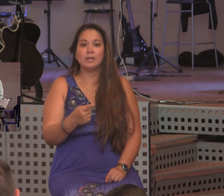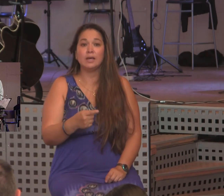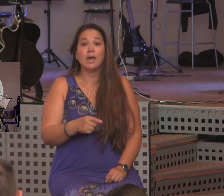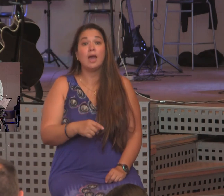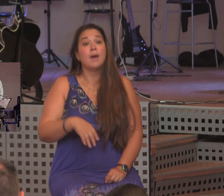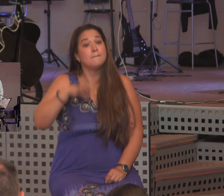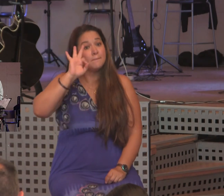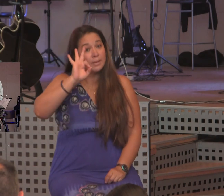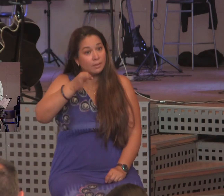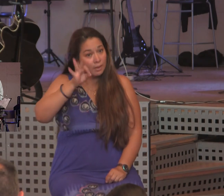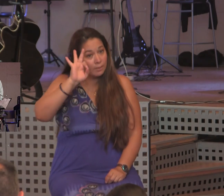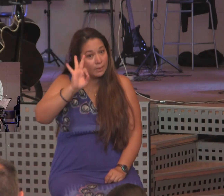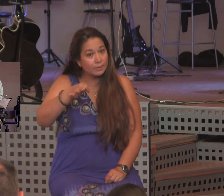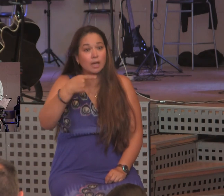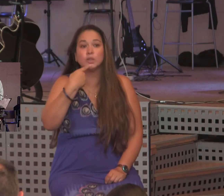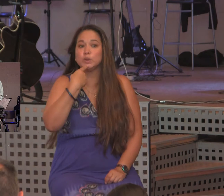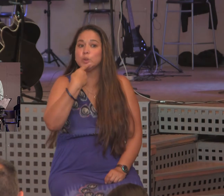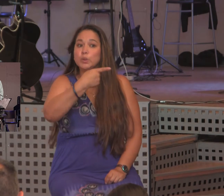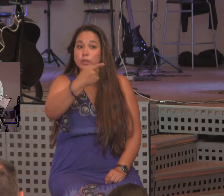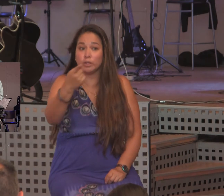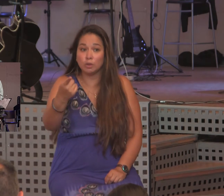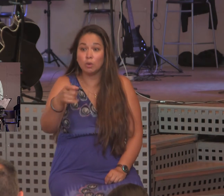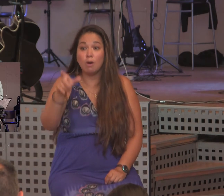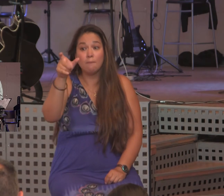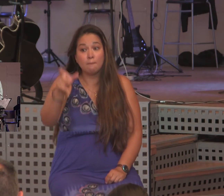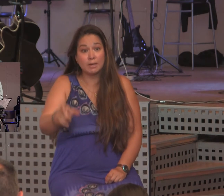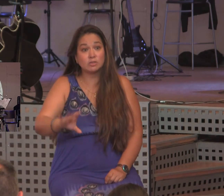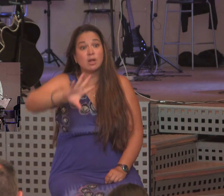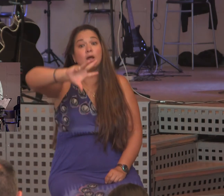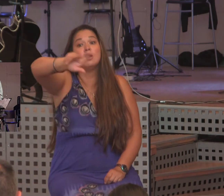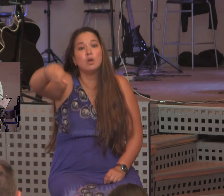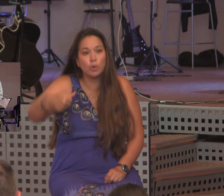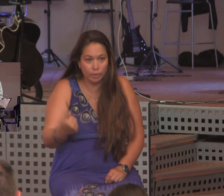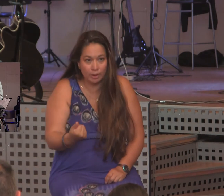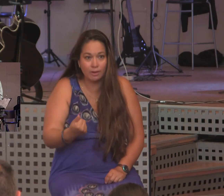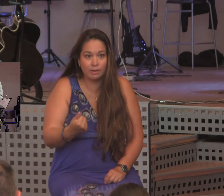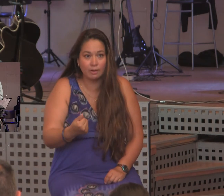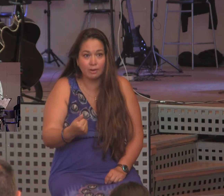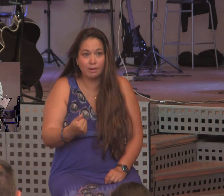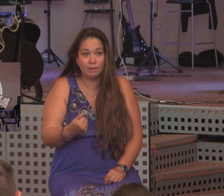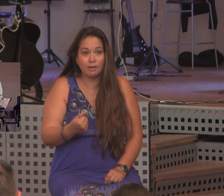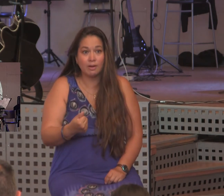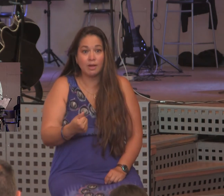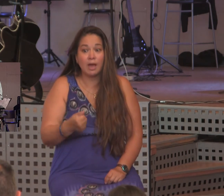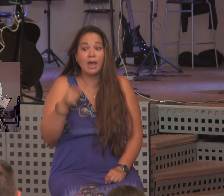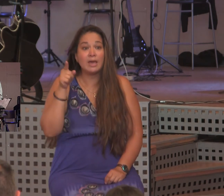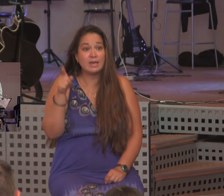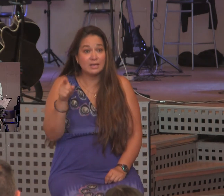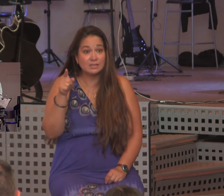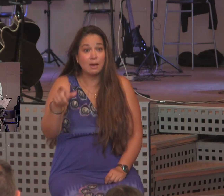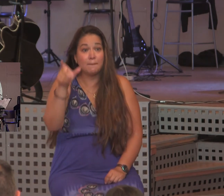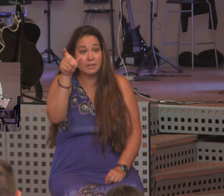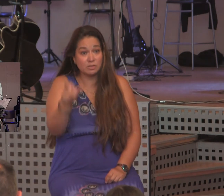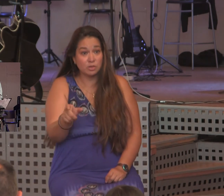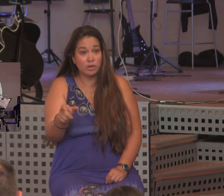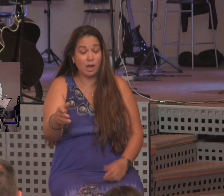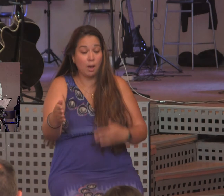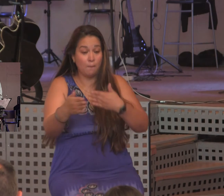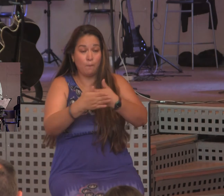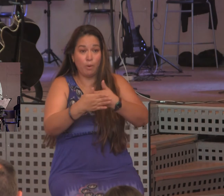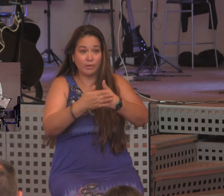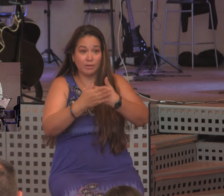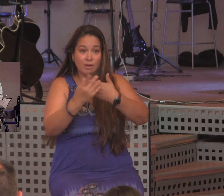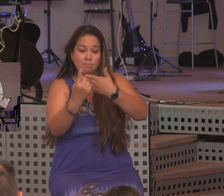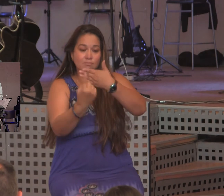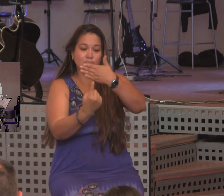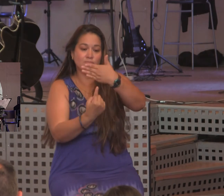cierto os digo, el ladrón y el salteador es el que no entra por la puerta